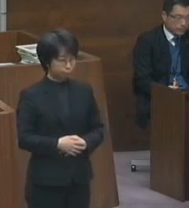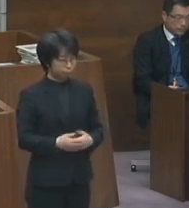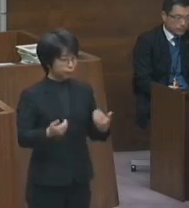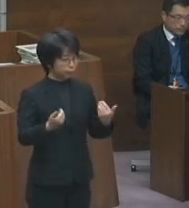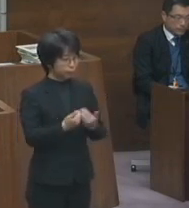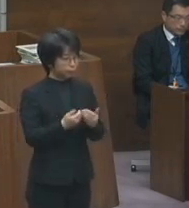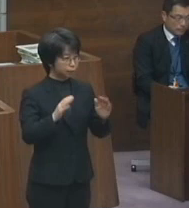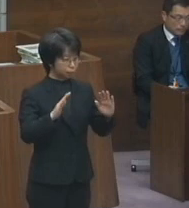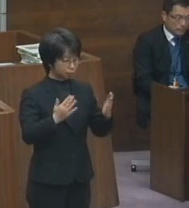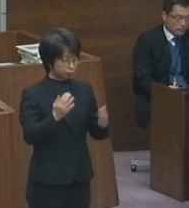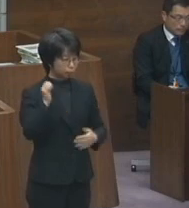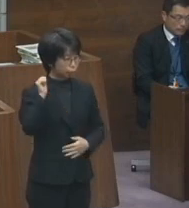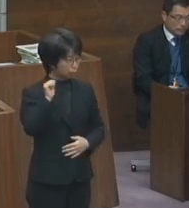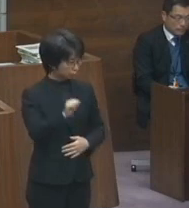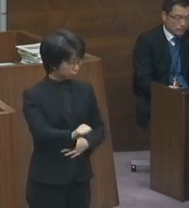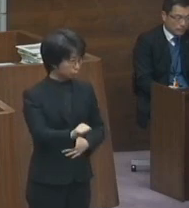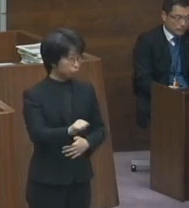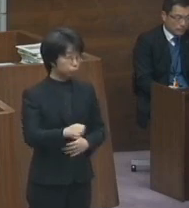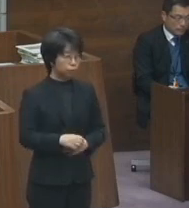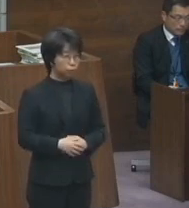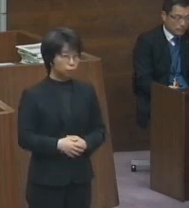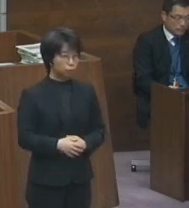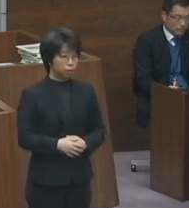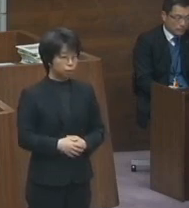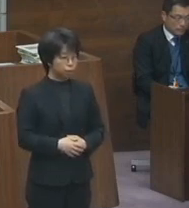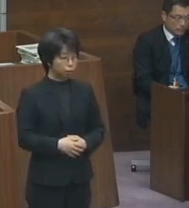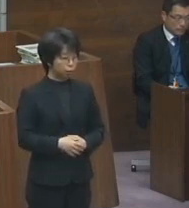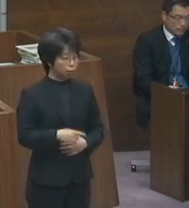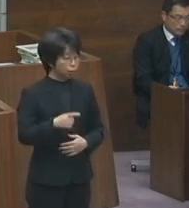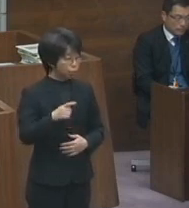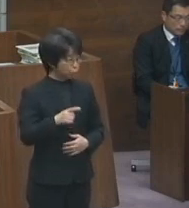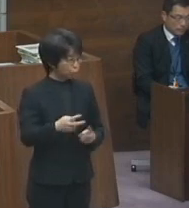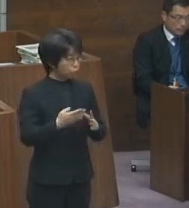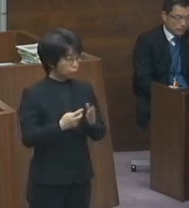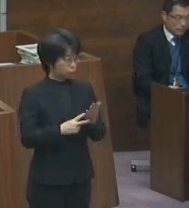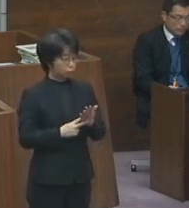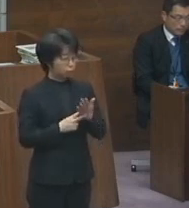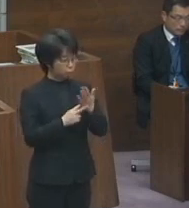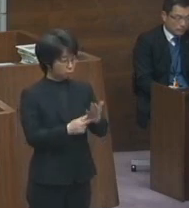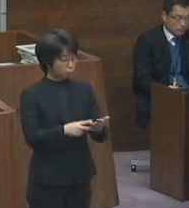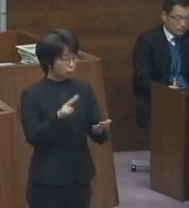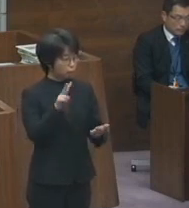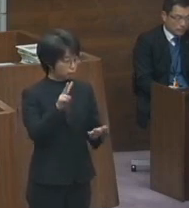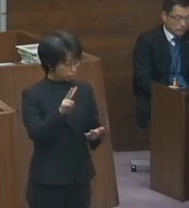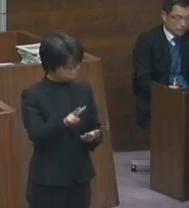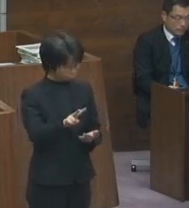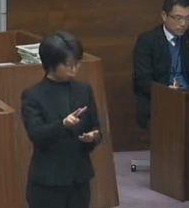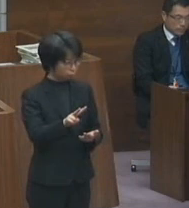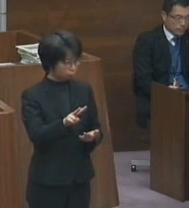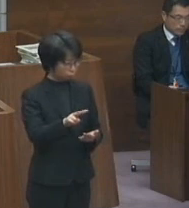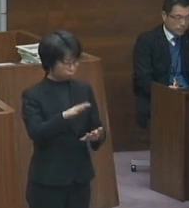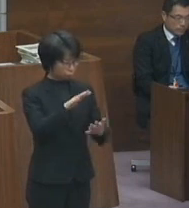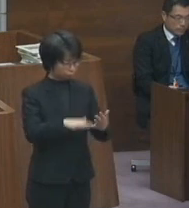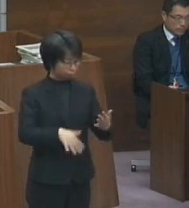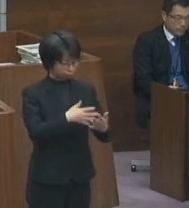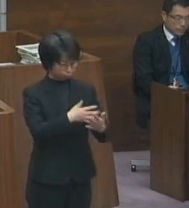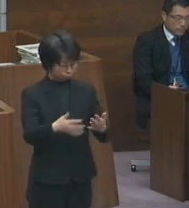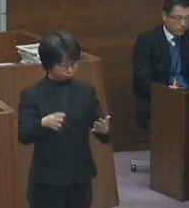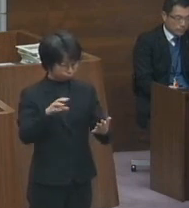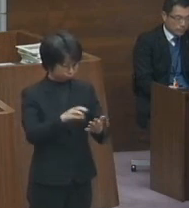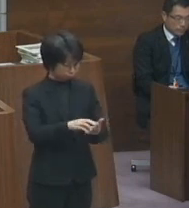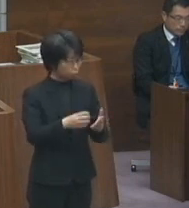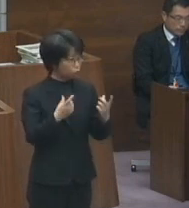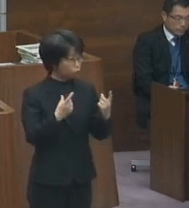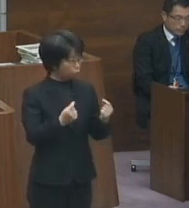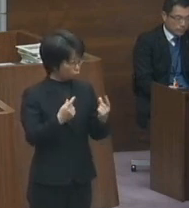ご異議なしと認めます。よってこれら請願2件は請願文書表記載のとおり、